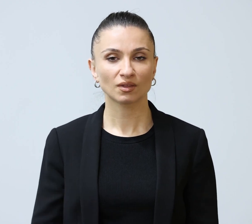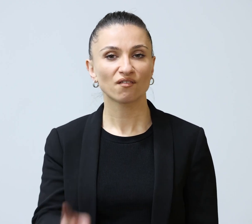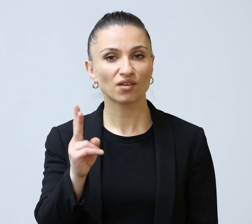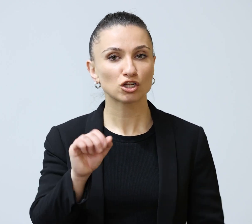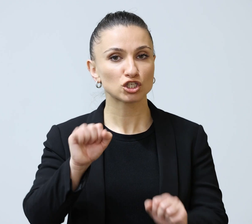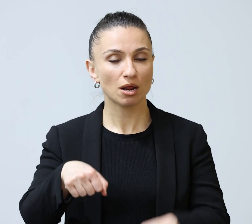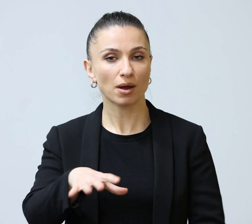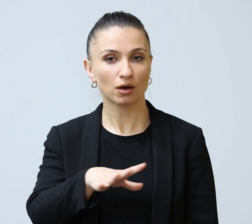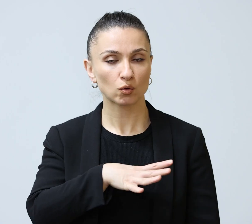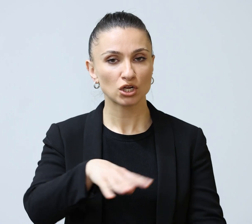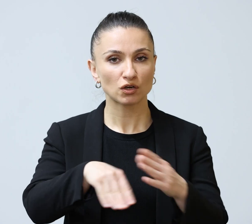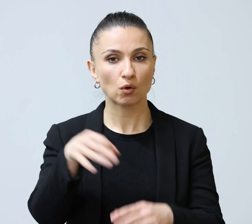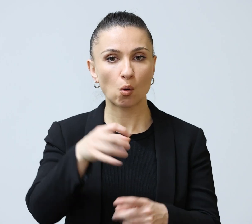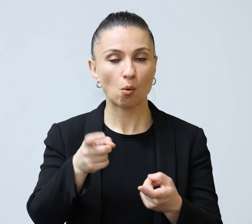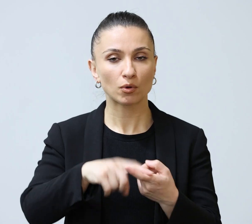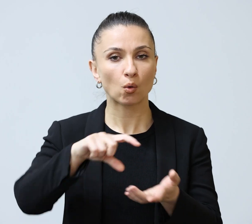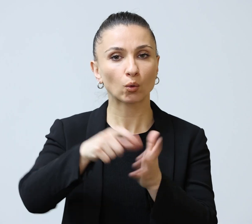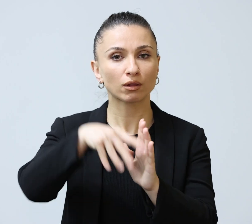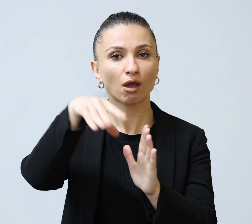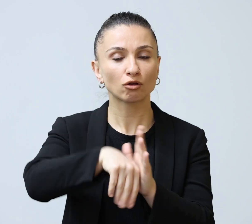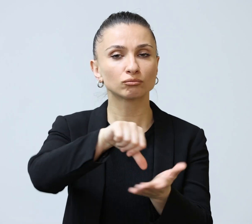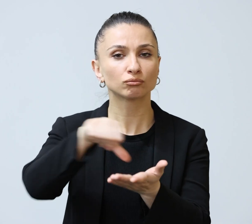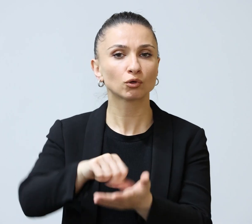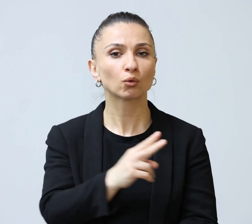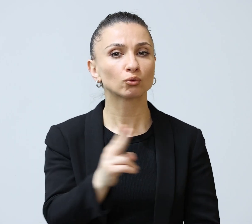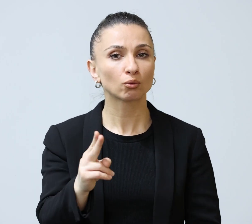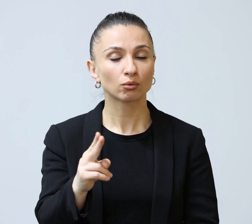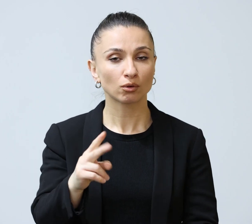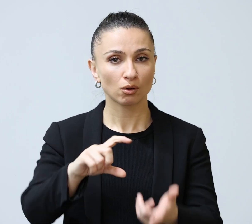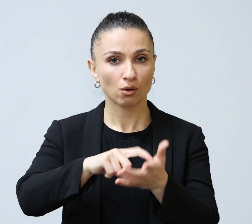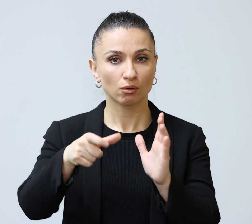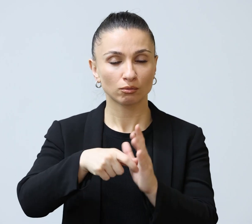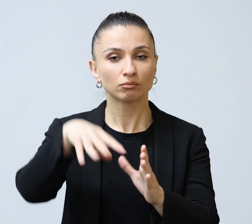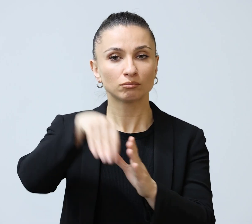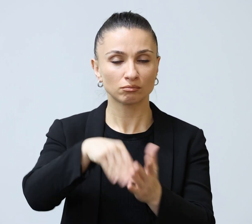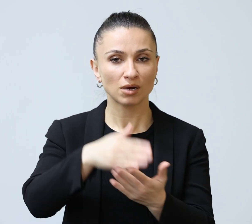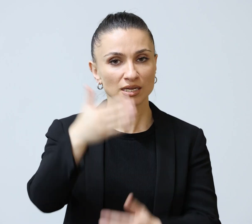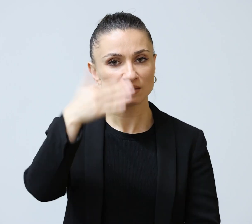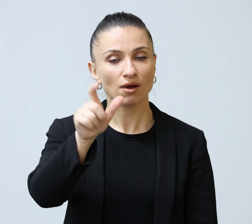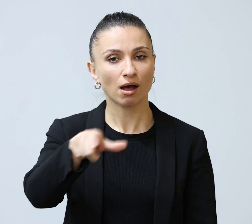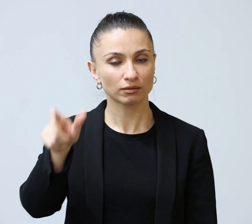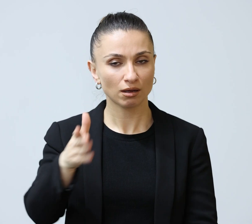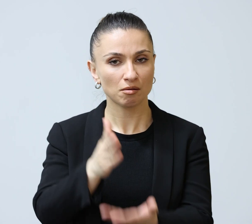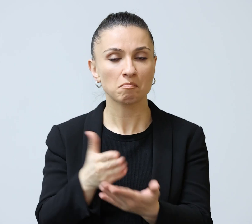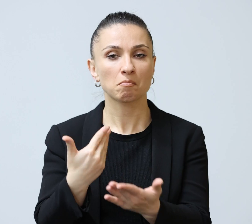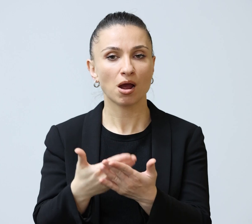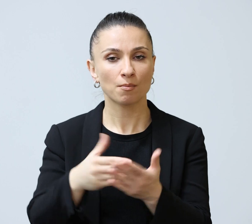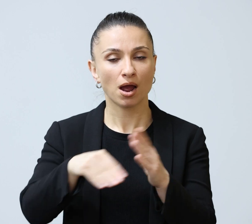անդամներ։ Հանձնաժողովի անդամները մարդիկ են, որոնք աշխատում են ընտրական տեղամասում։ Հանձնաժողովի